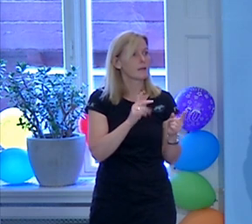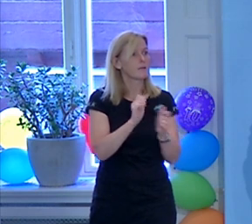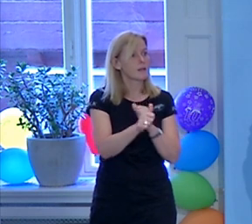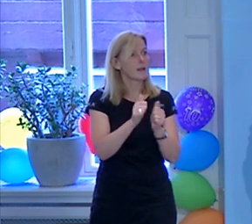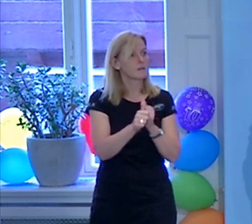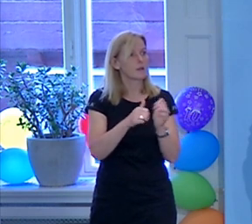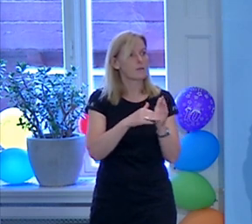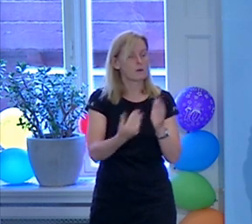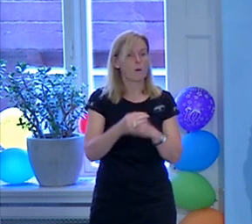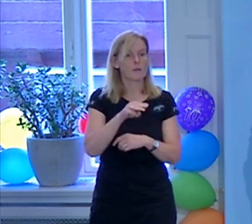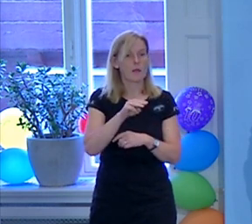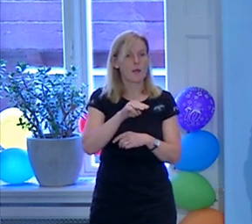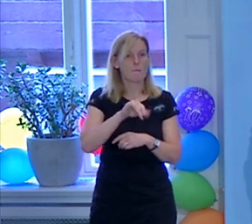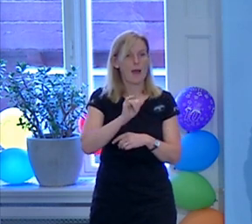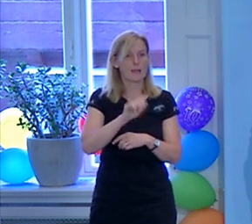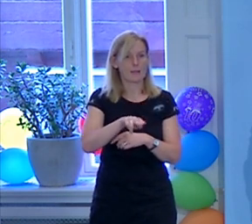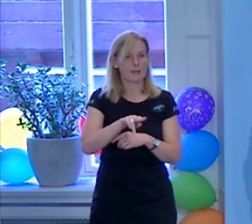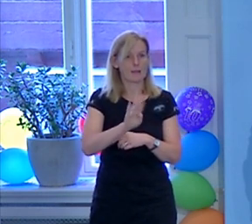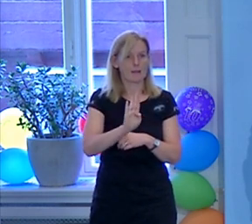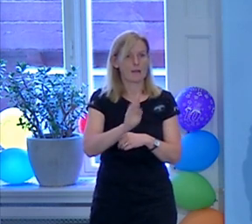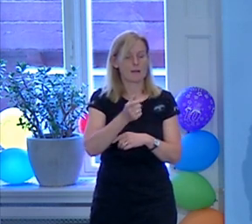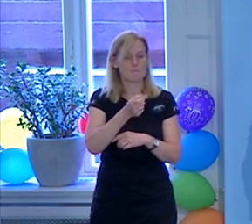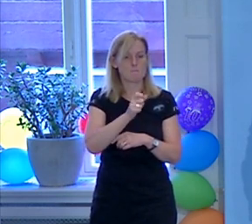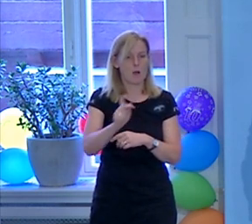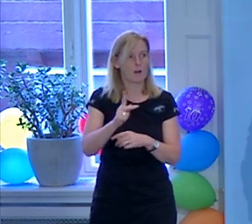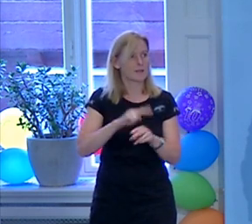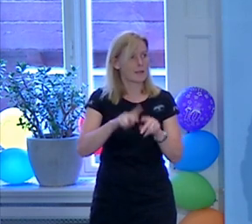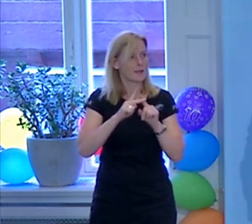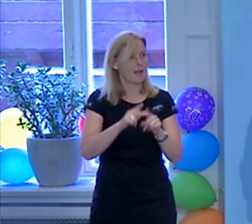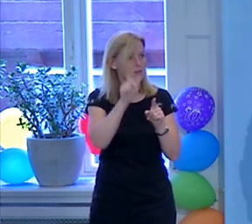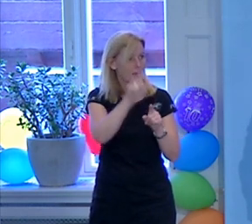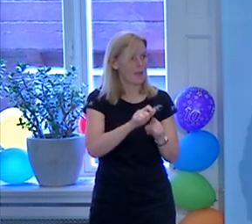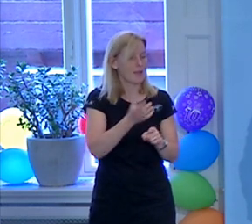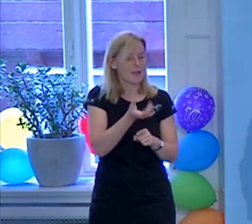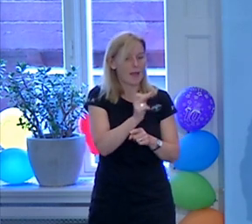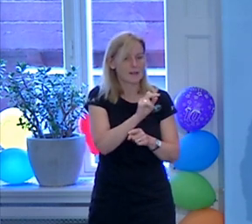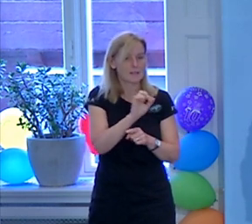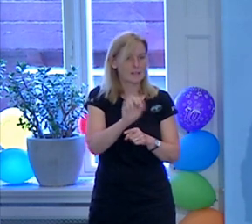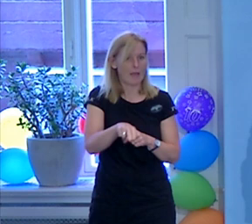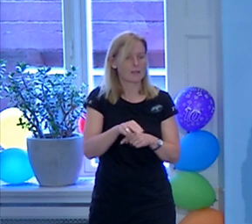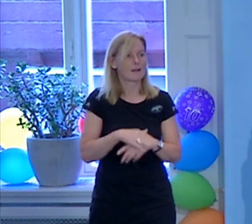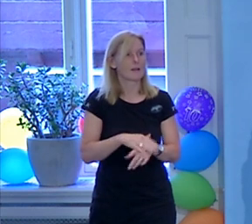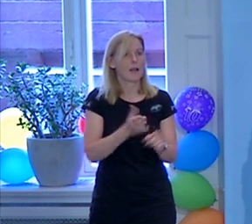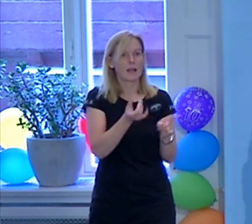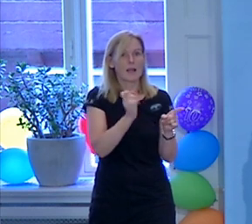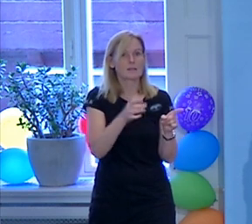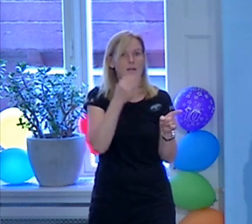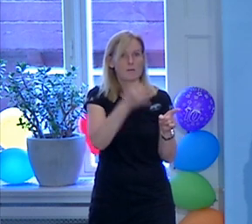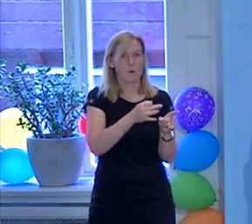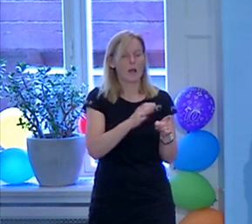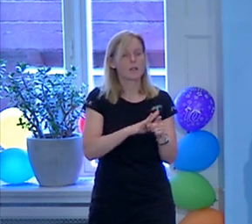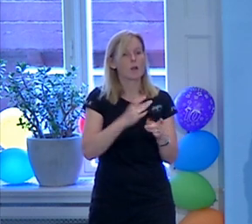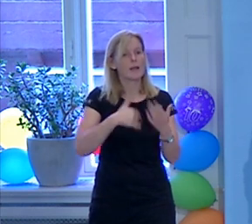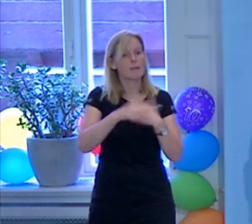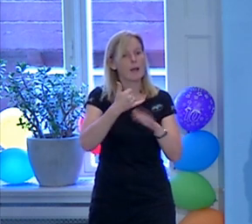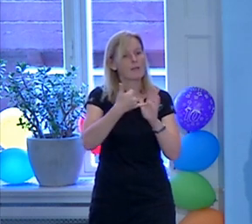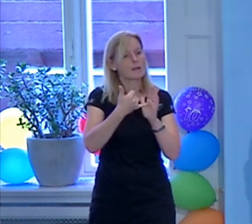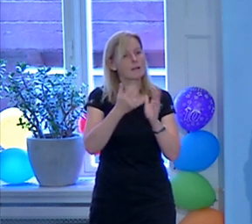från Mindpark, Karsten Deppert här bak. Råkar känna igen dig. Hej Karsten. Hejsan. Vad vill du fråga? Jag har ju också varit lite involverad i det här